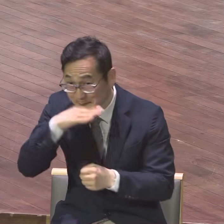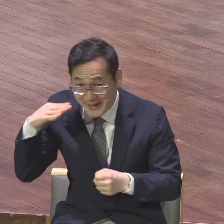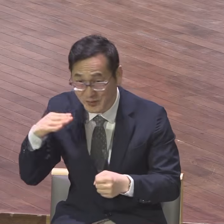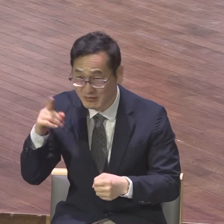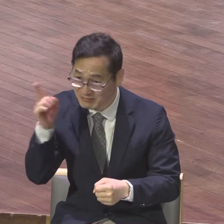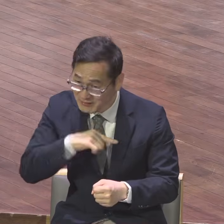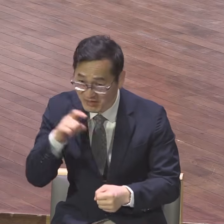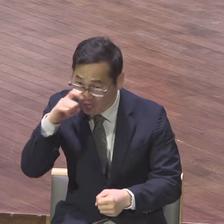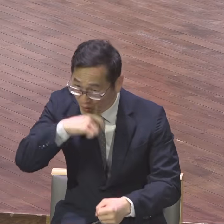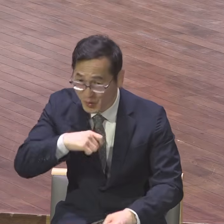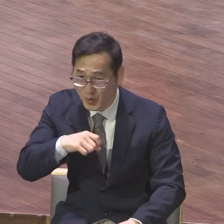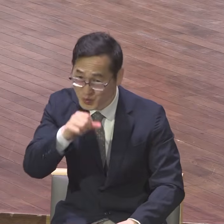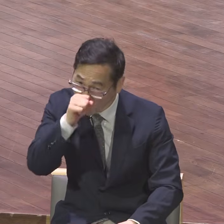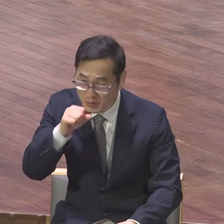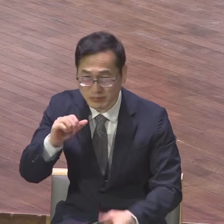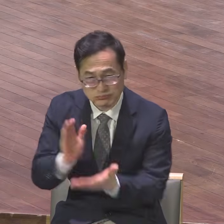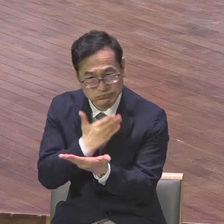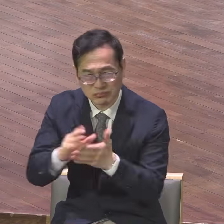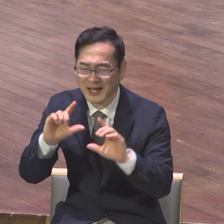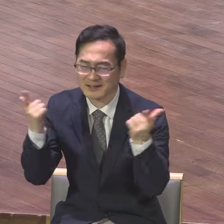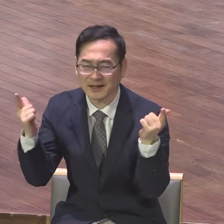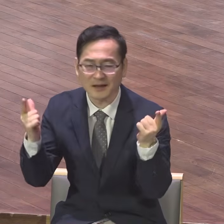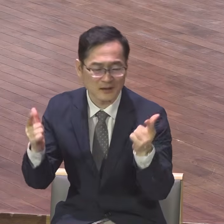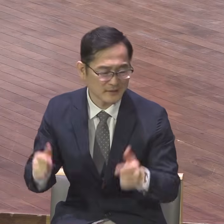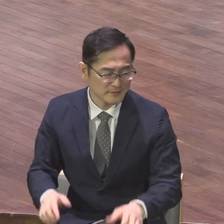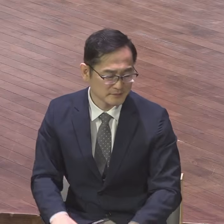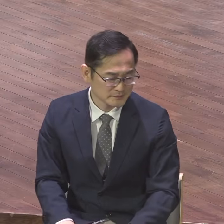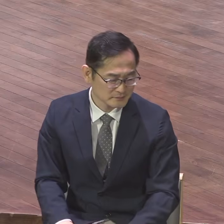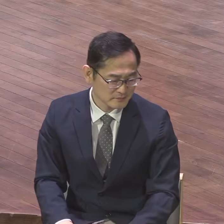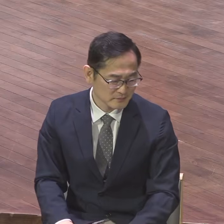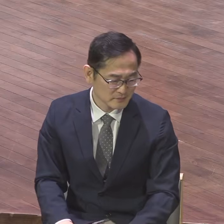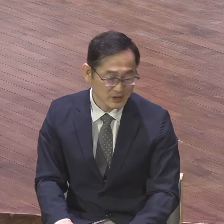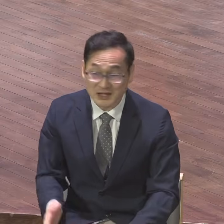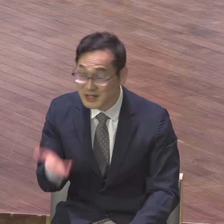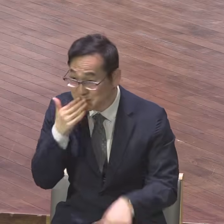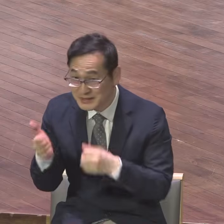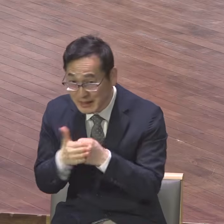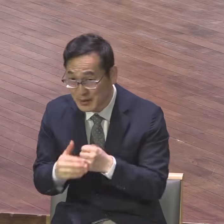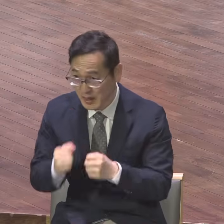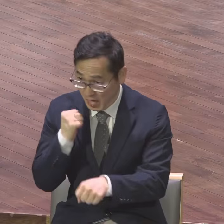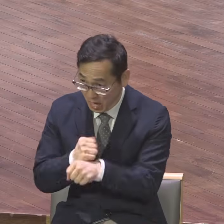말미암아 행한 자는 유익을 얻지 못하느니라.